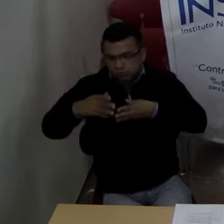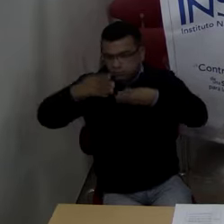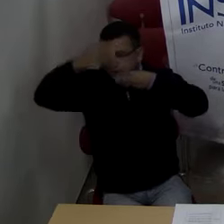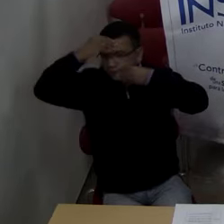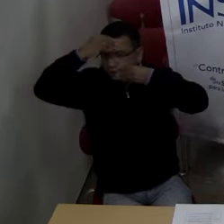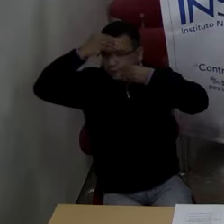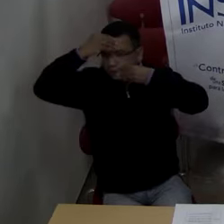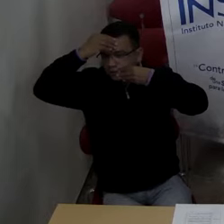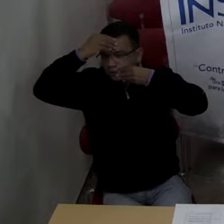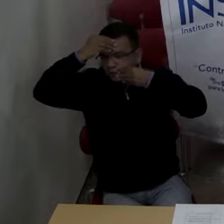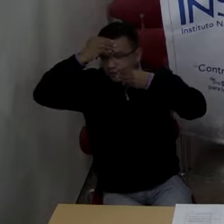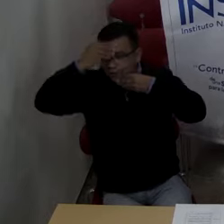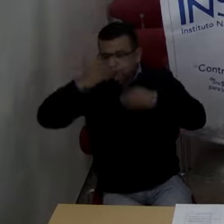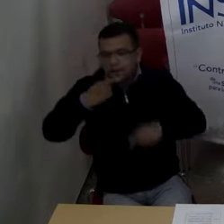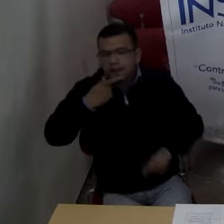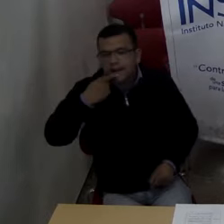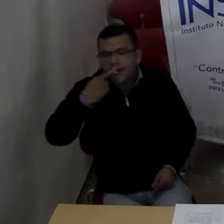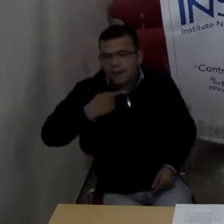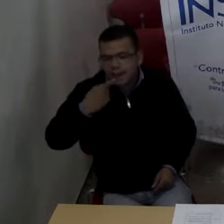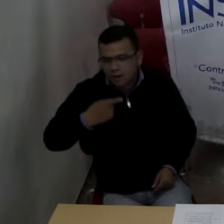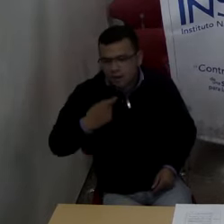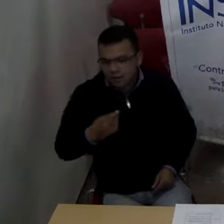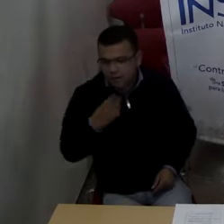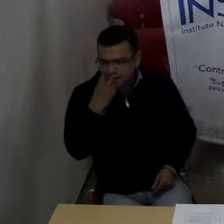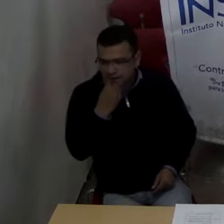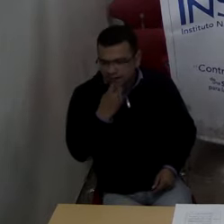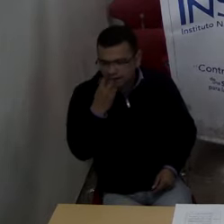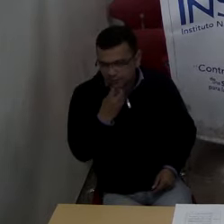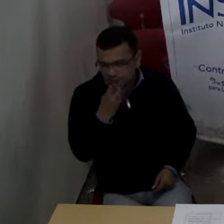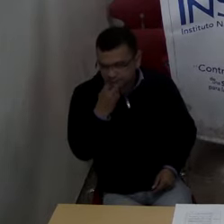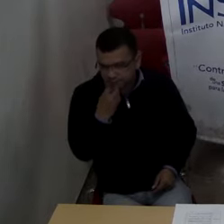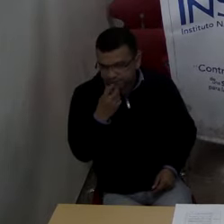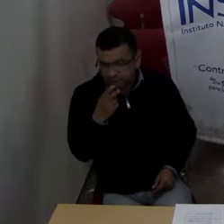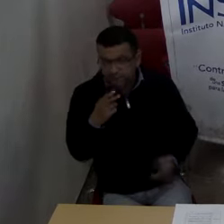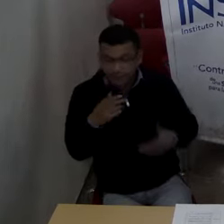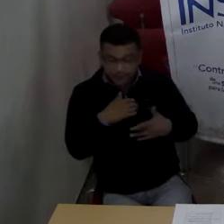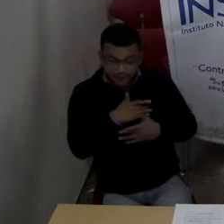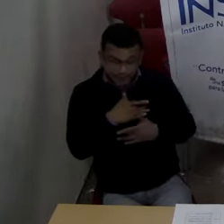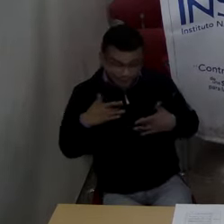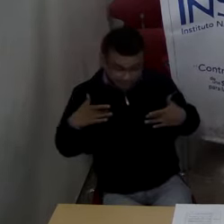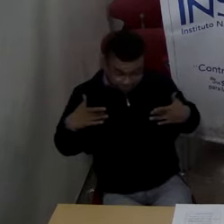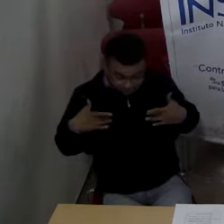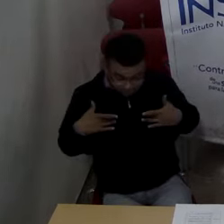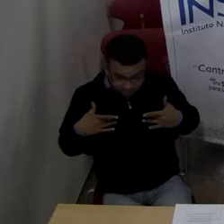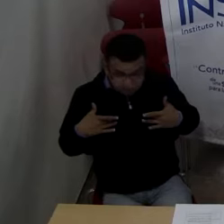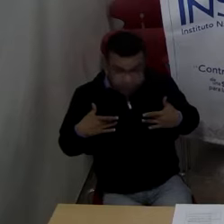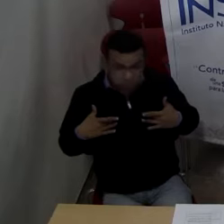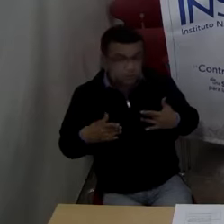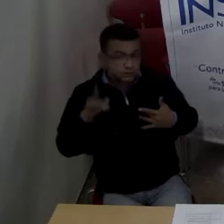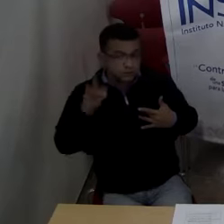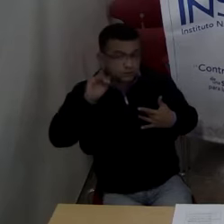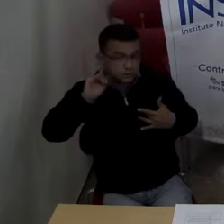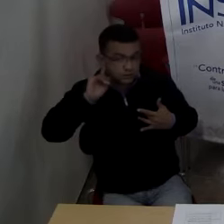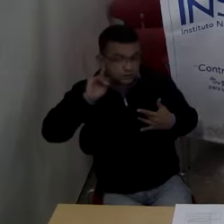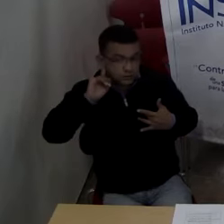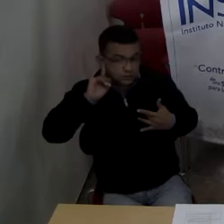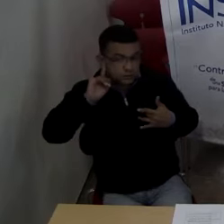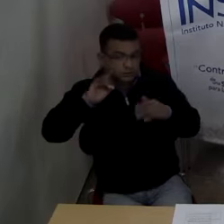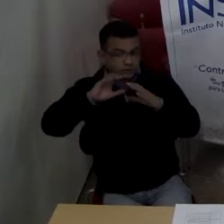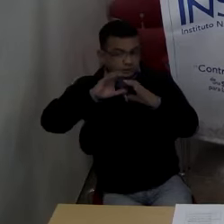¿Cómo preservar esa salud auditiva y comunicativa? Pues fácil, practicando pautas